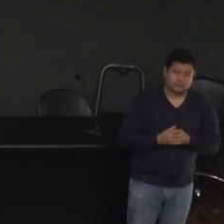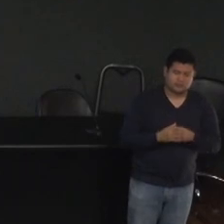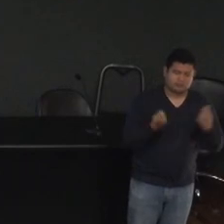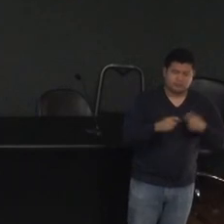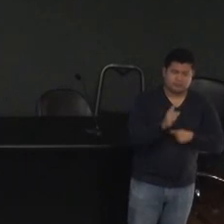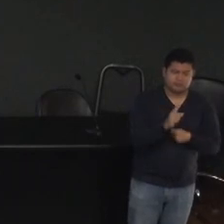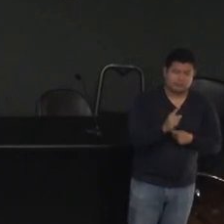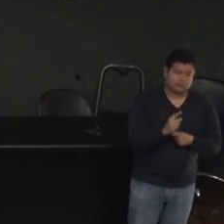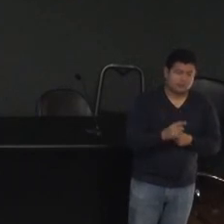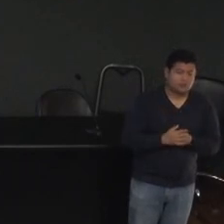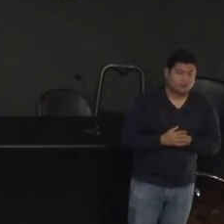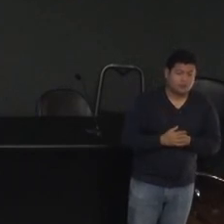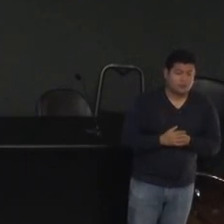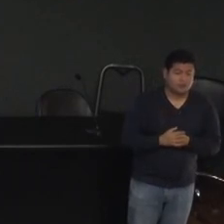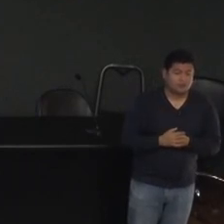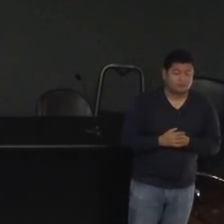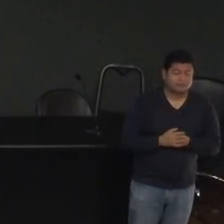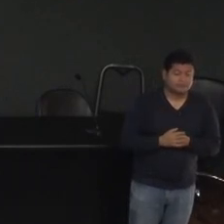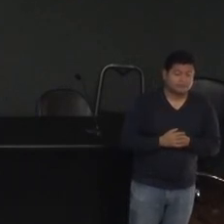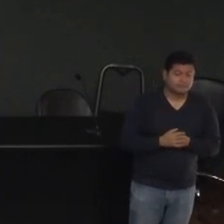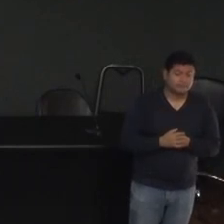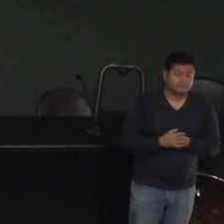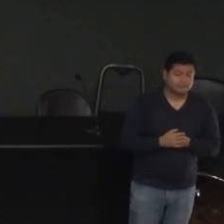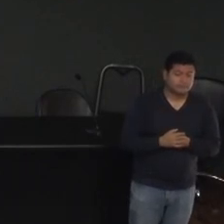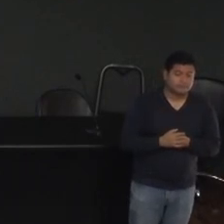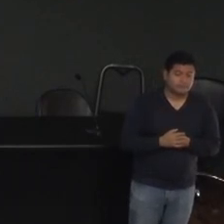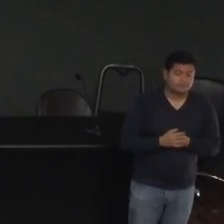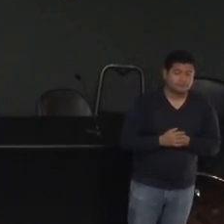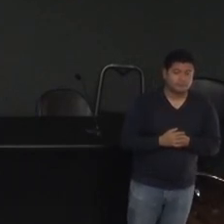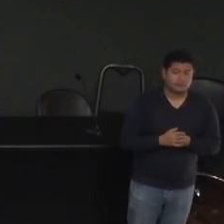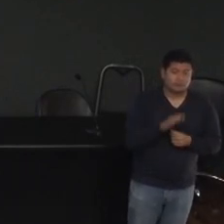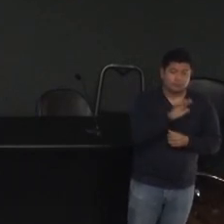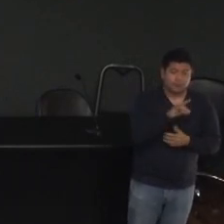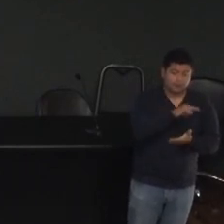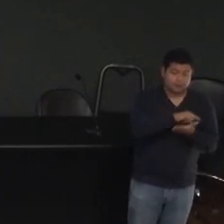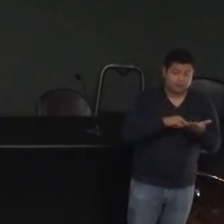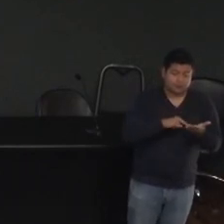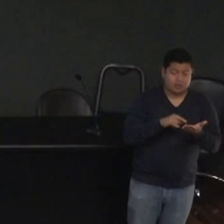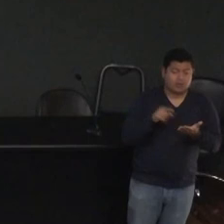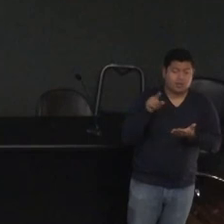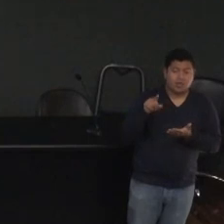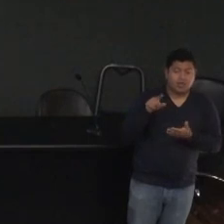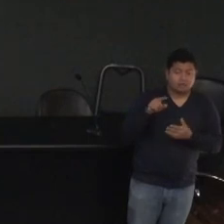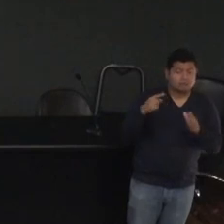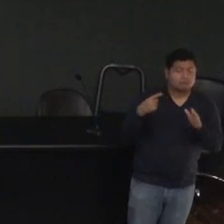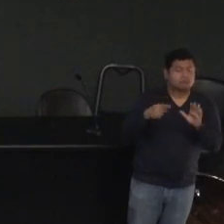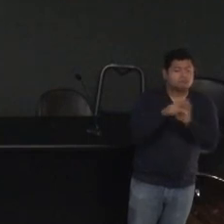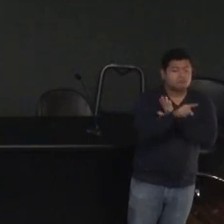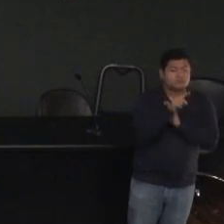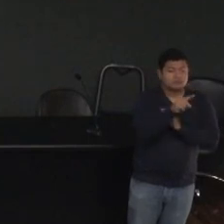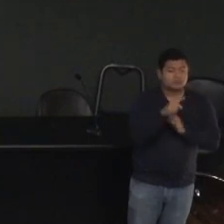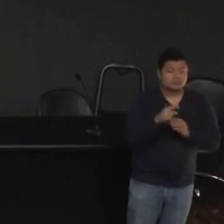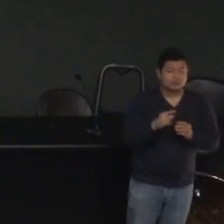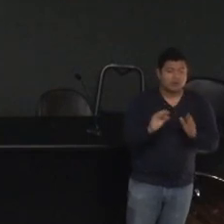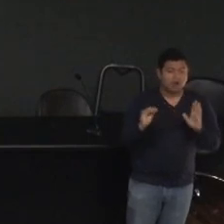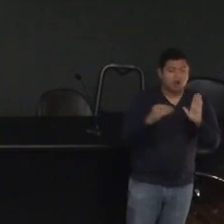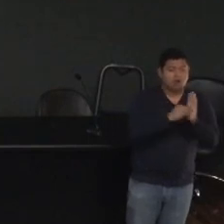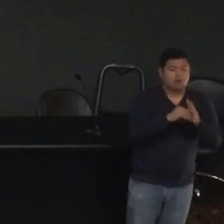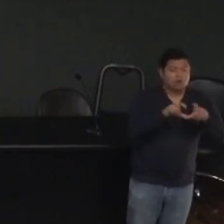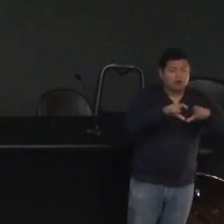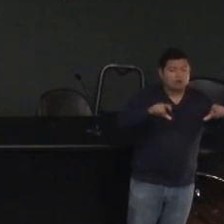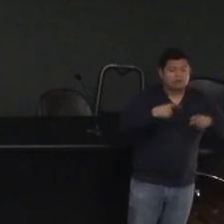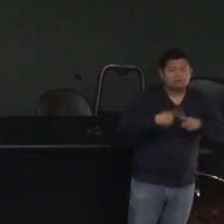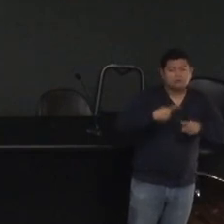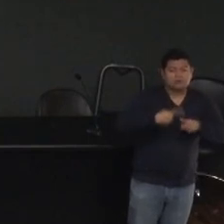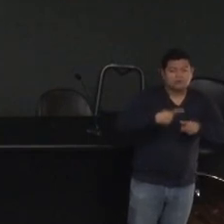para resolver o teu problema imediato mas esse é um problema e se o teu contratado questionar né a razão da inclusão daquela cláusula